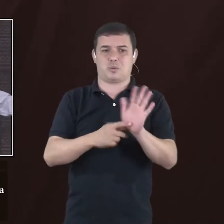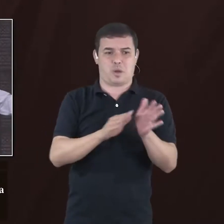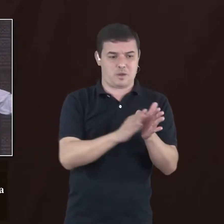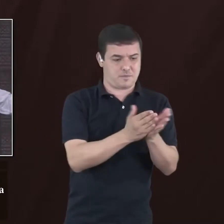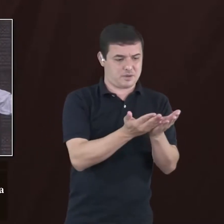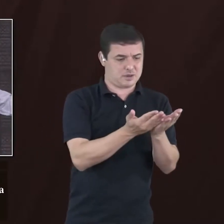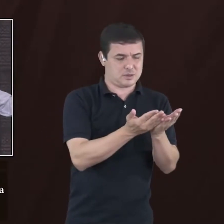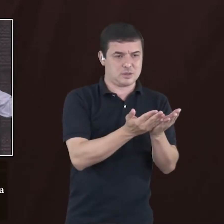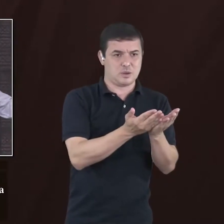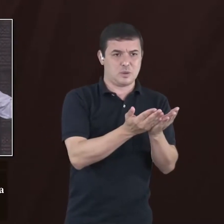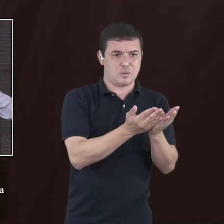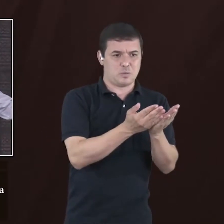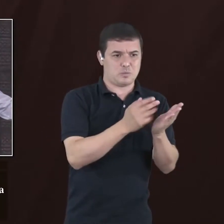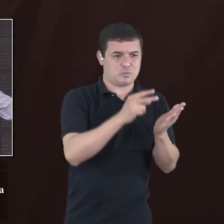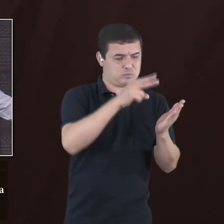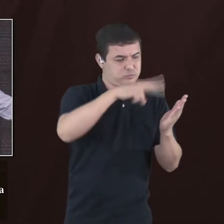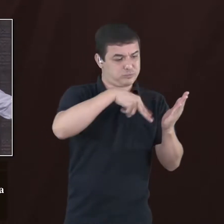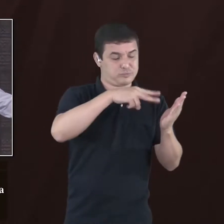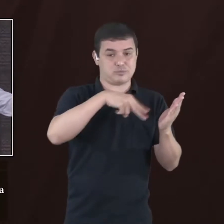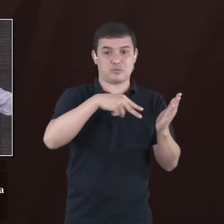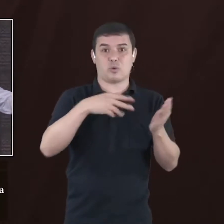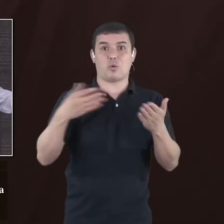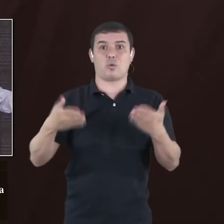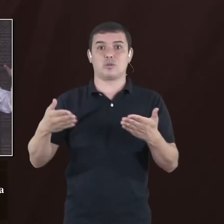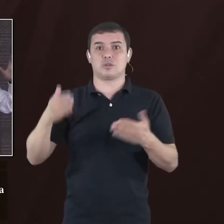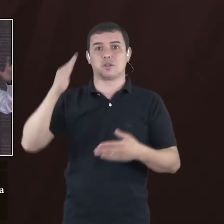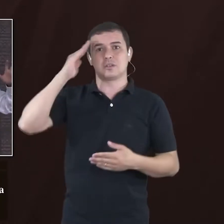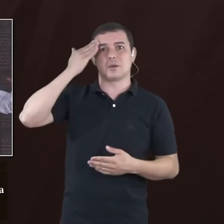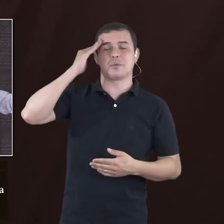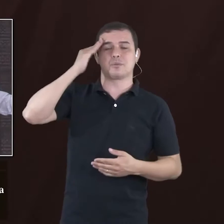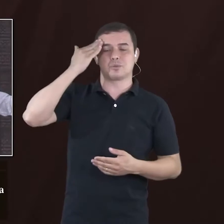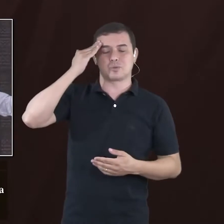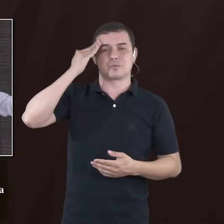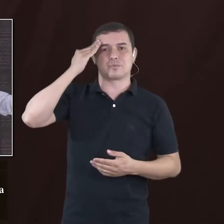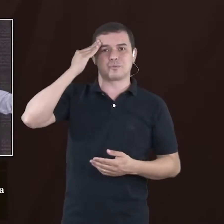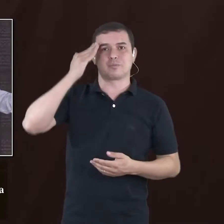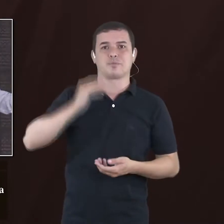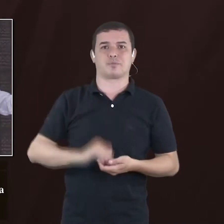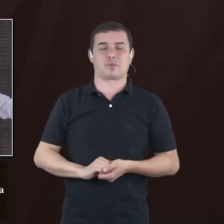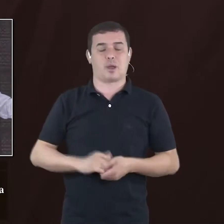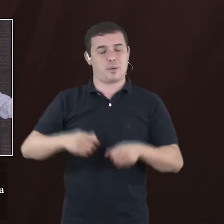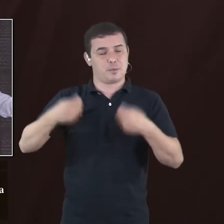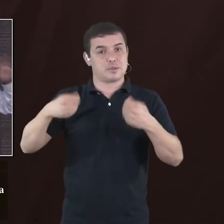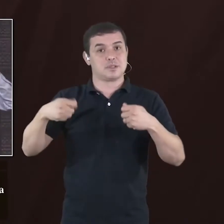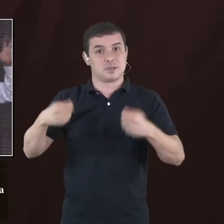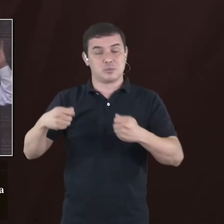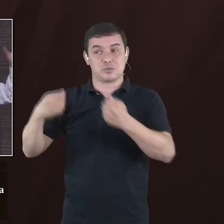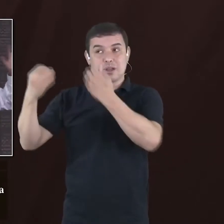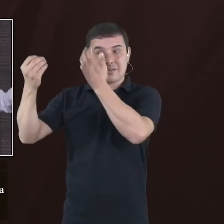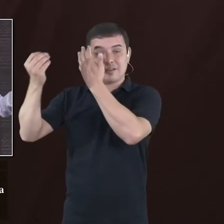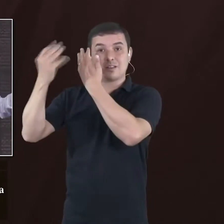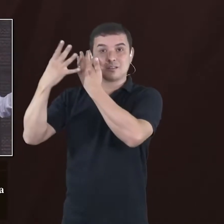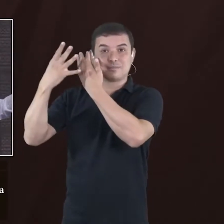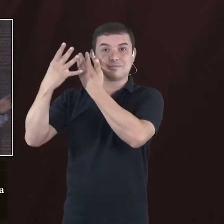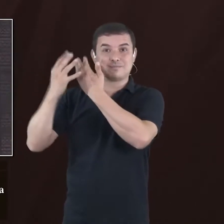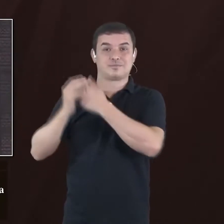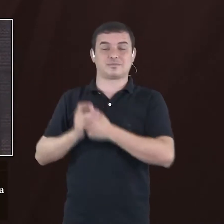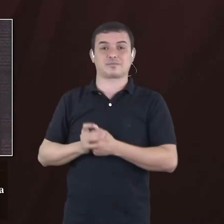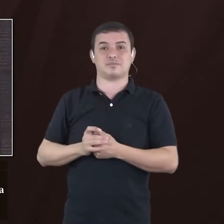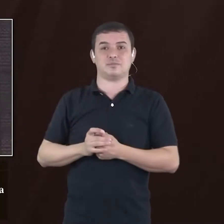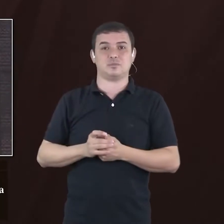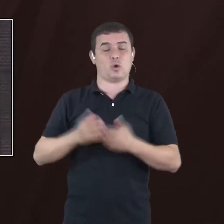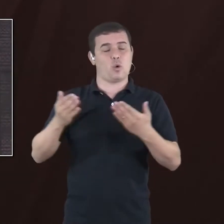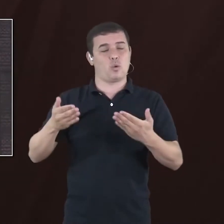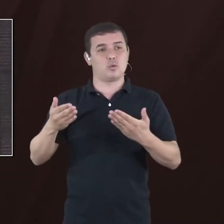nós estaríamos no escuro, não saberíamos a que viemos e para onde vamos. Mas graças a Deus, hoje